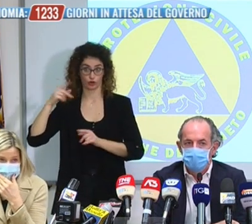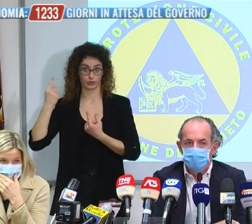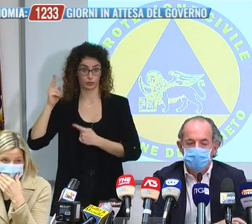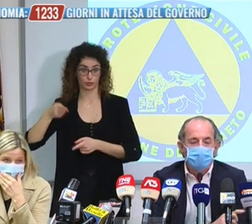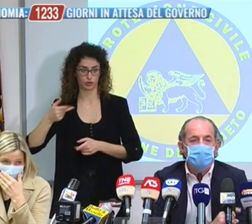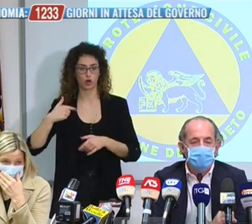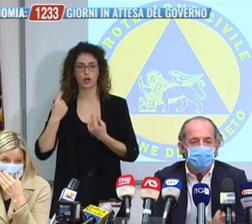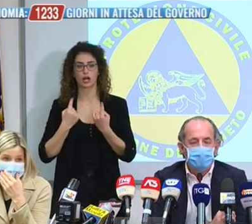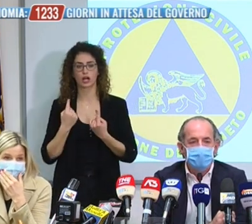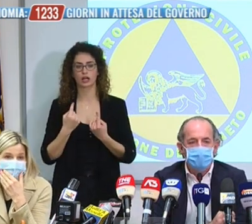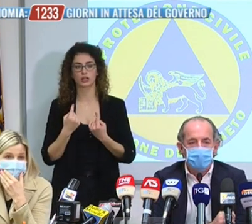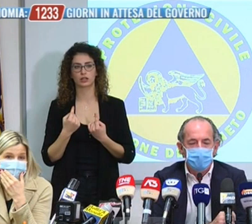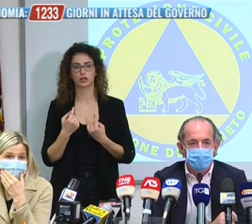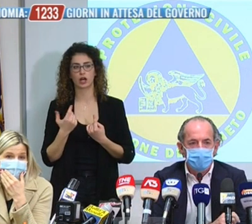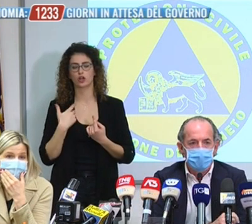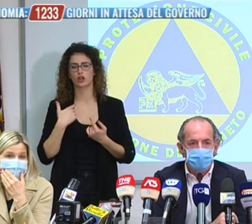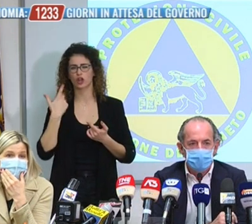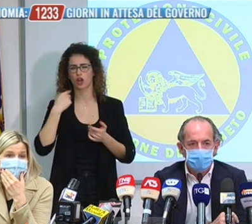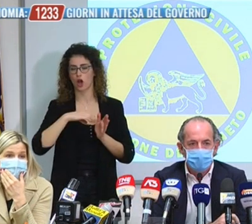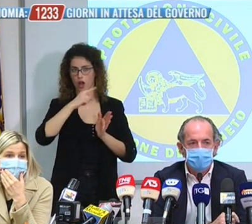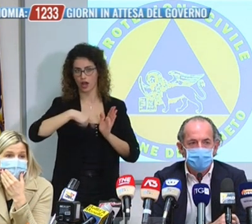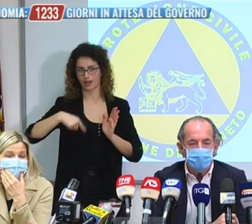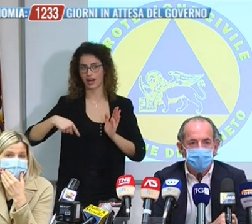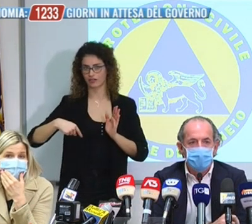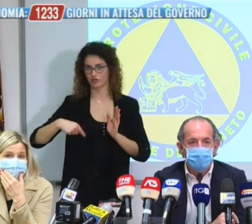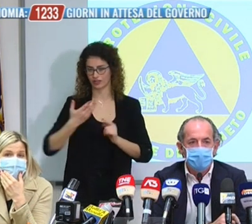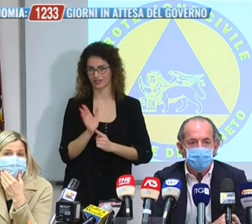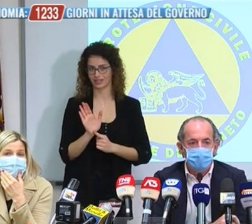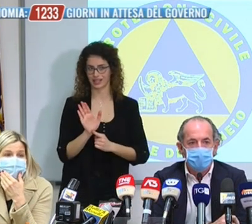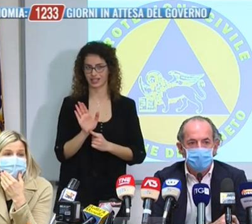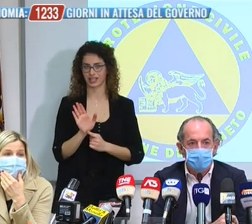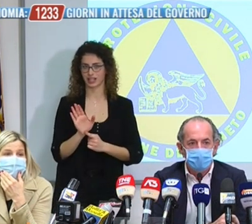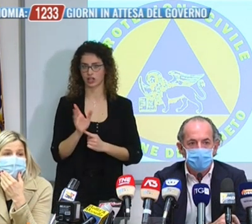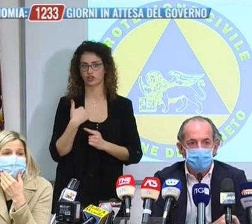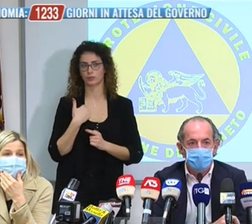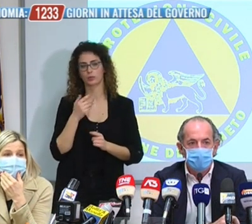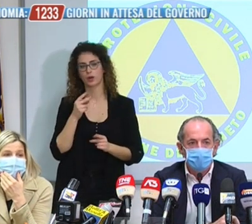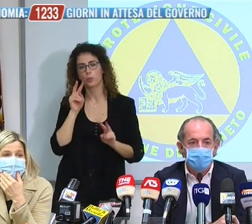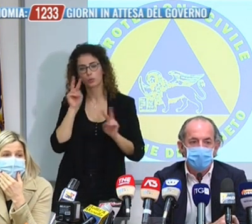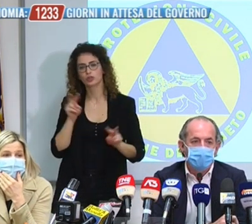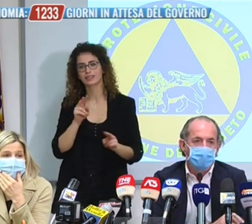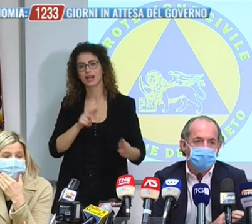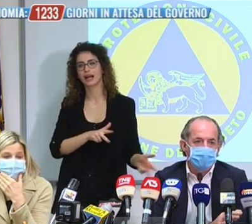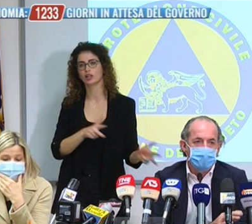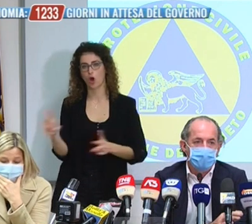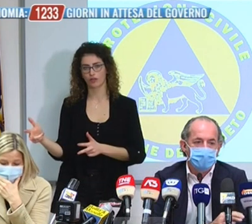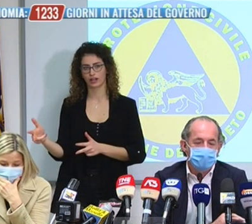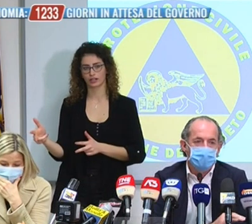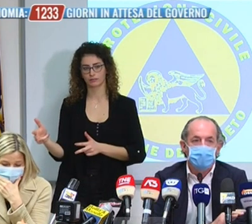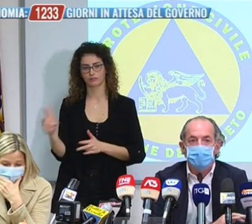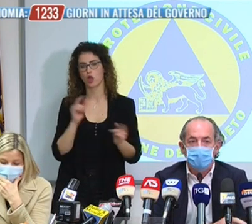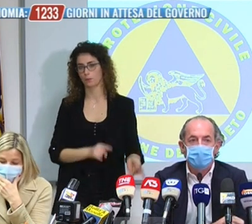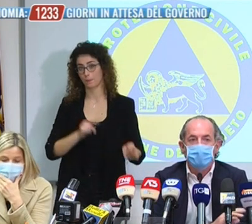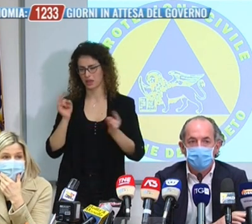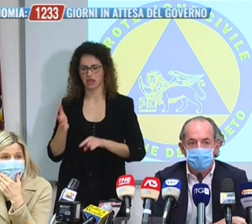È cambiata? No, io prima i grafici che vi ho fatto vedere prima, Cristina, sono relativi ai ricoveri. Ok. Quindi la parte ospedaliera non